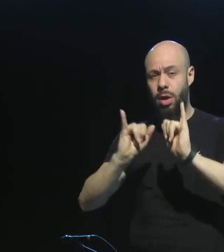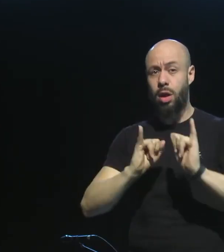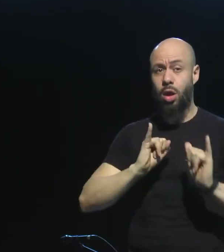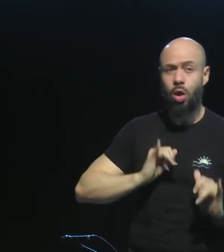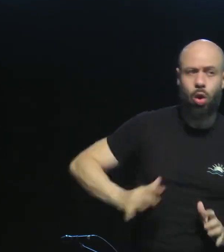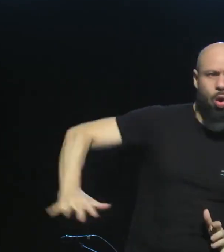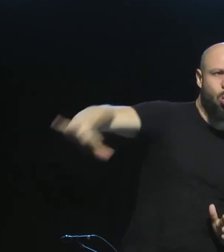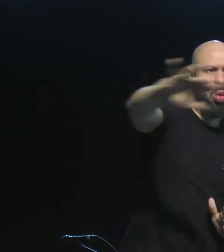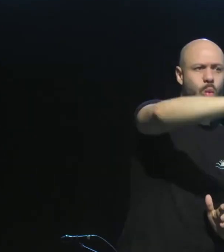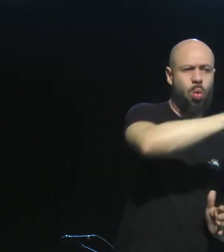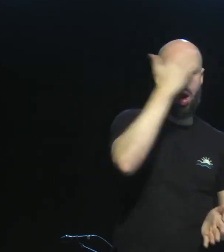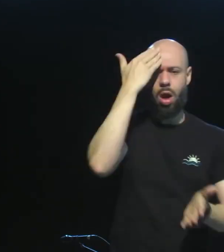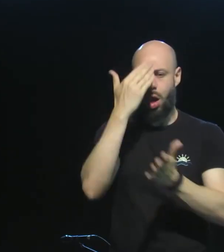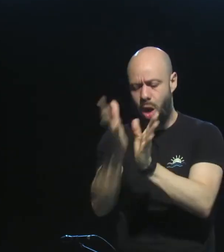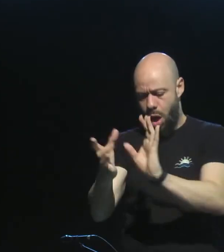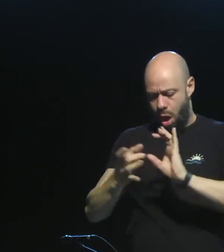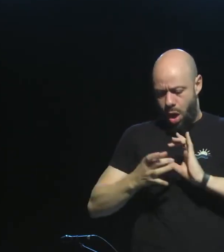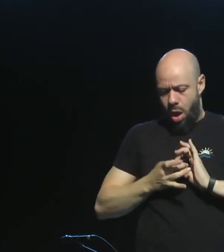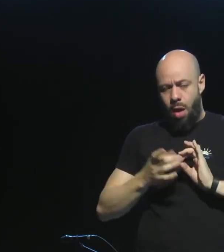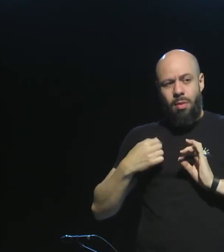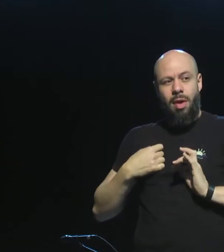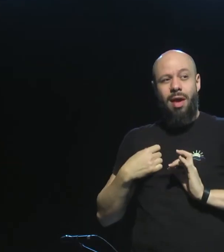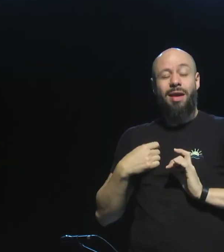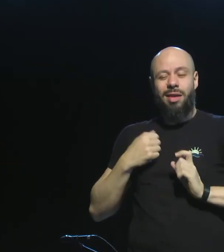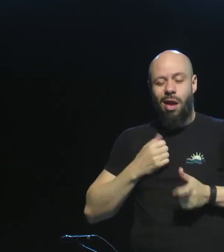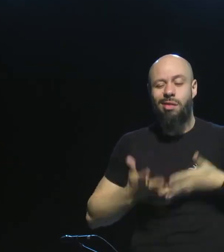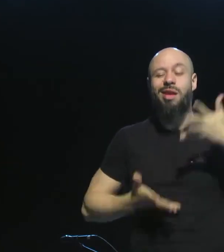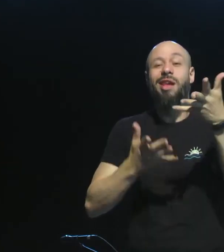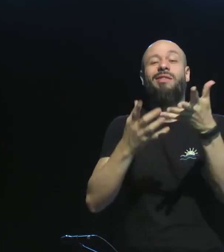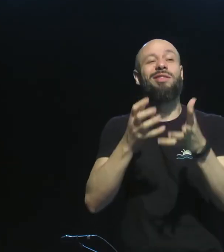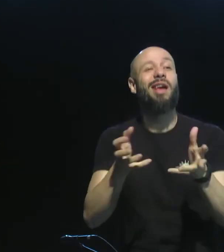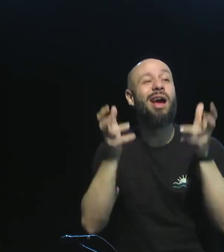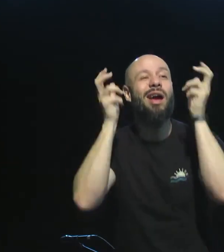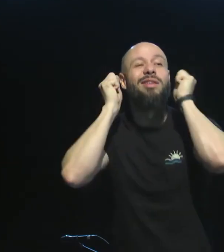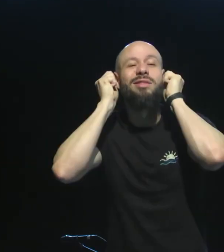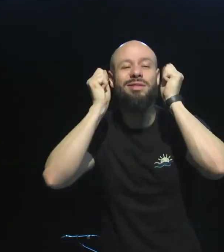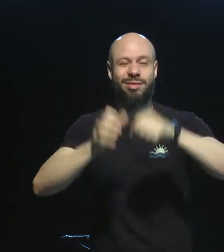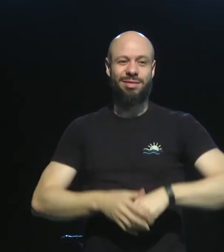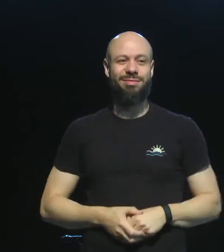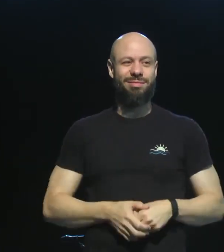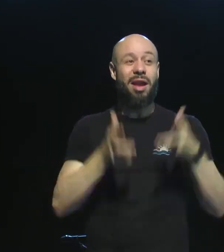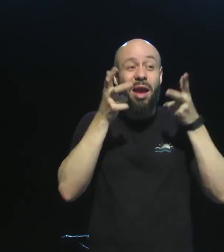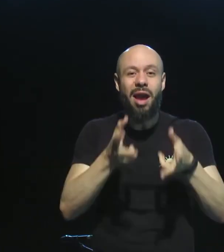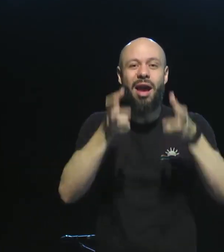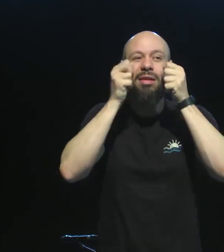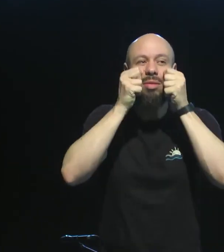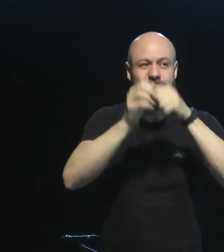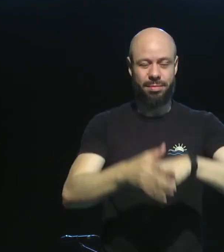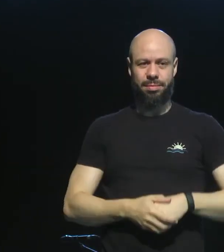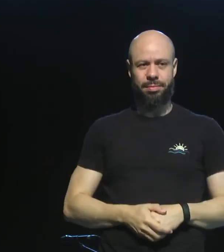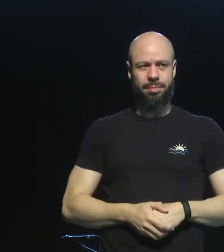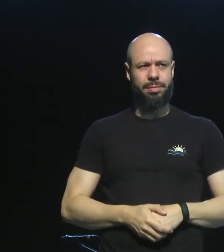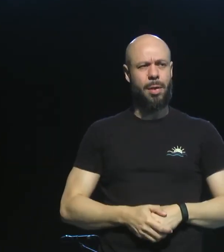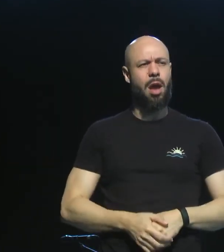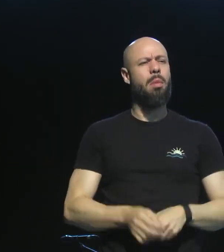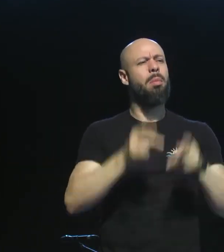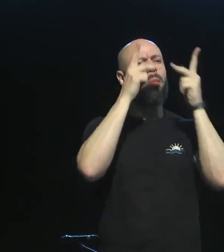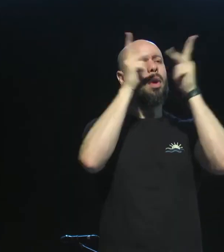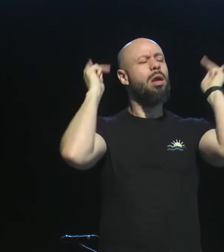verdade me ouvem. E então Pilatos faz uma pergunta